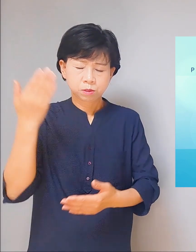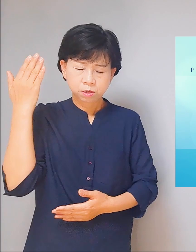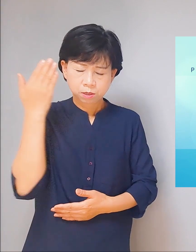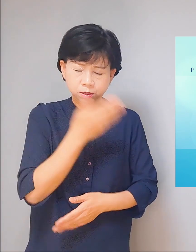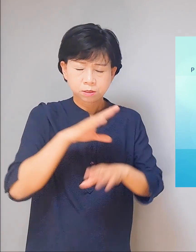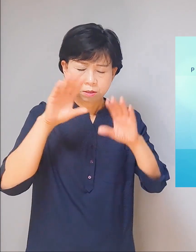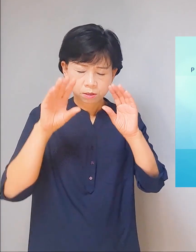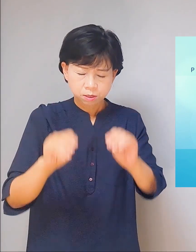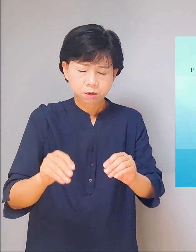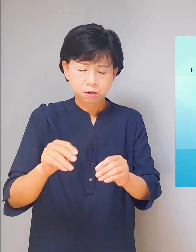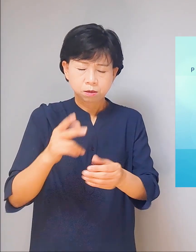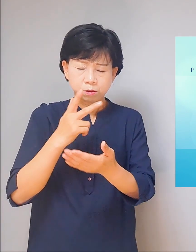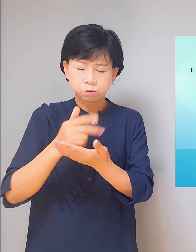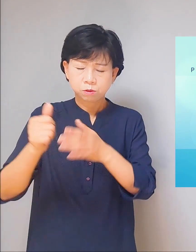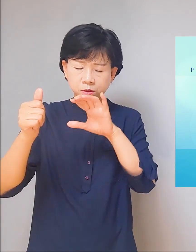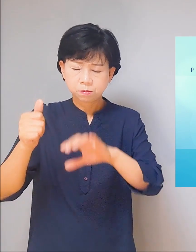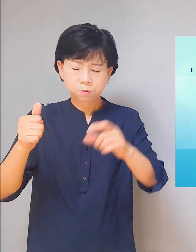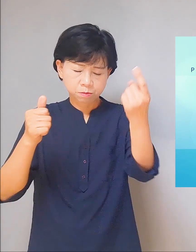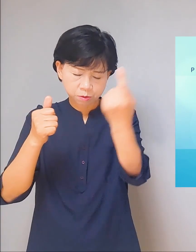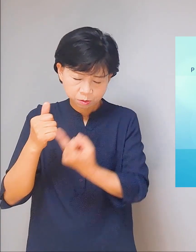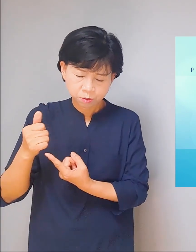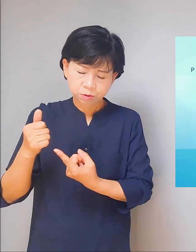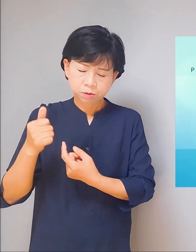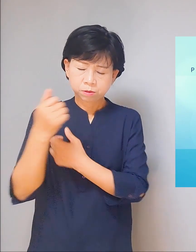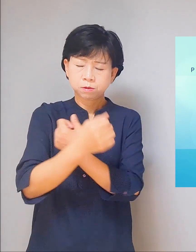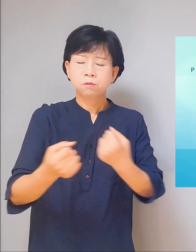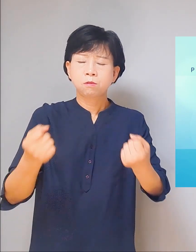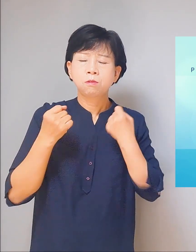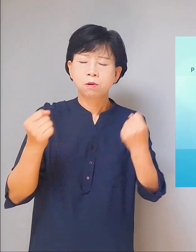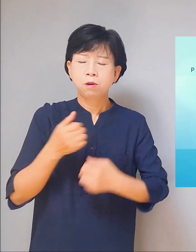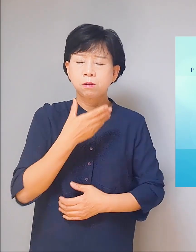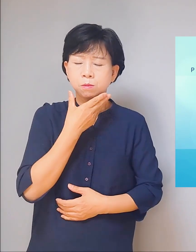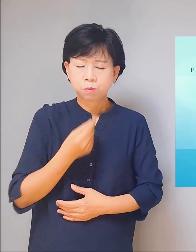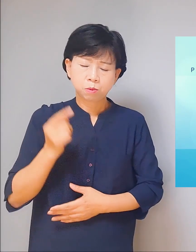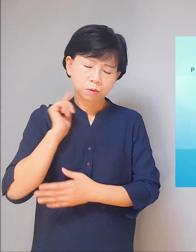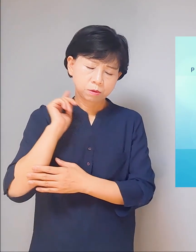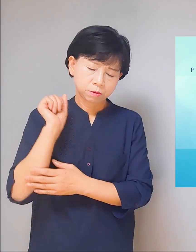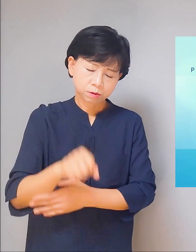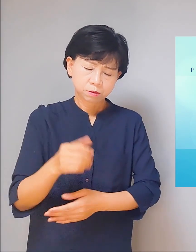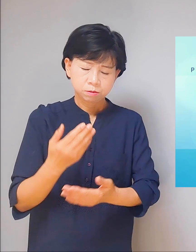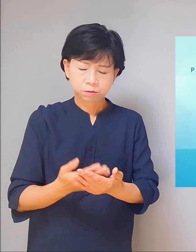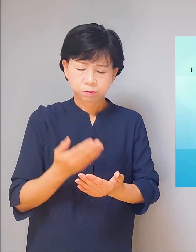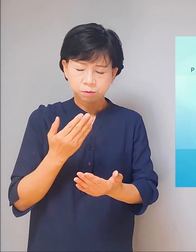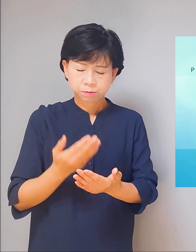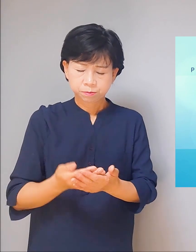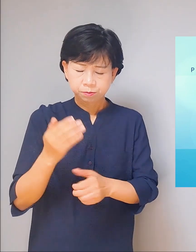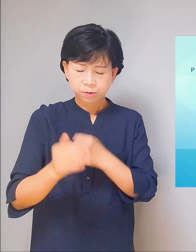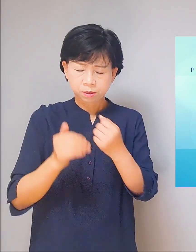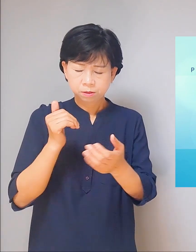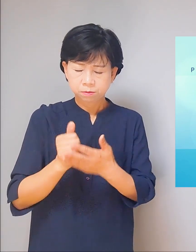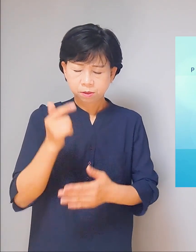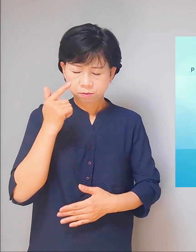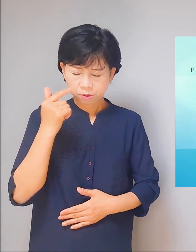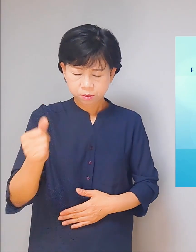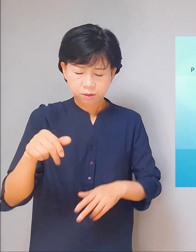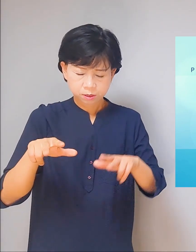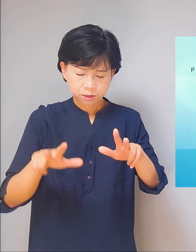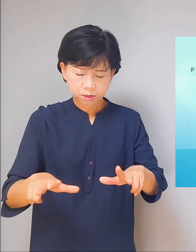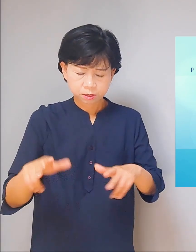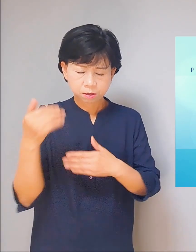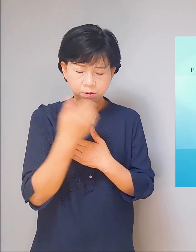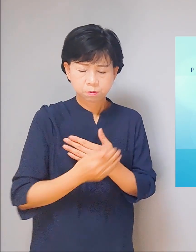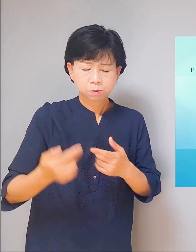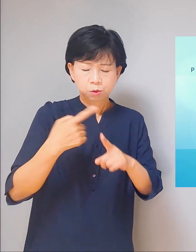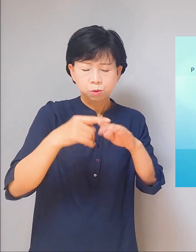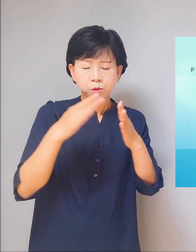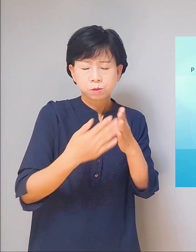나음받고 주님 앞에 바로 나올 수 있는 건강의 복도 허락하여 주시옵소서. 하나님 아버지, 이 시간 몸된 교회를